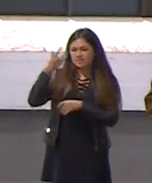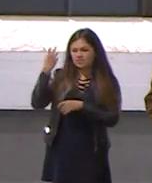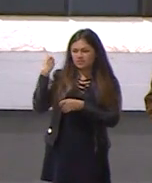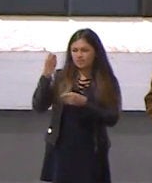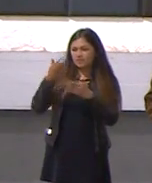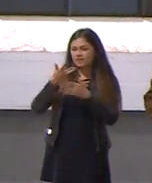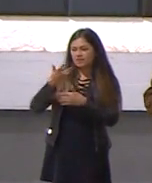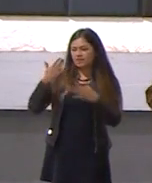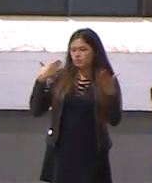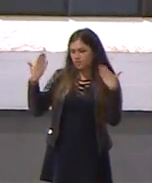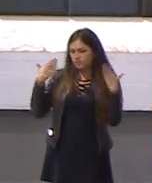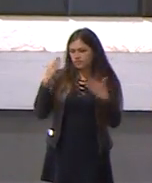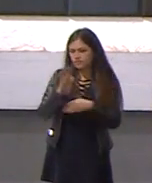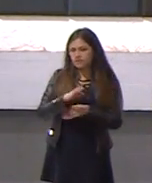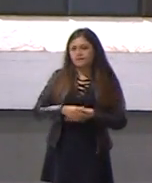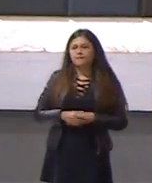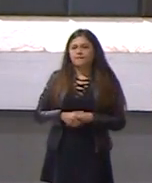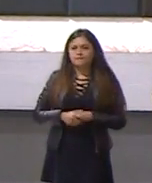física